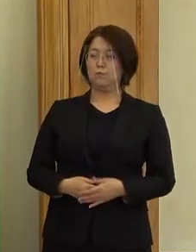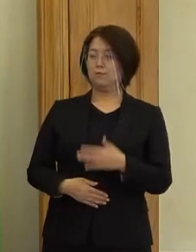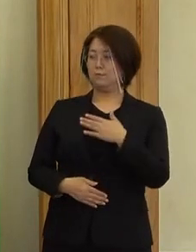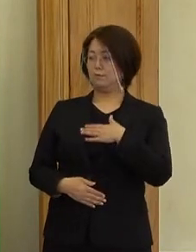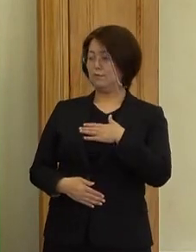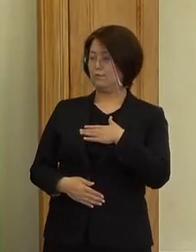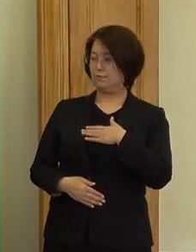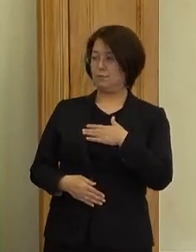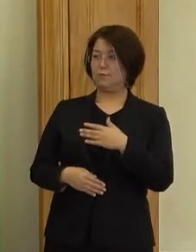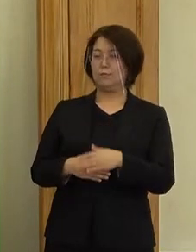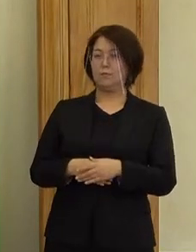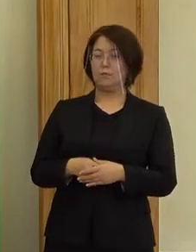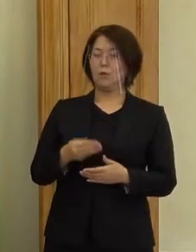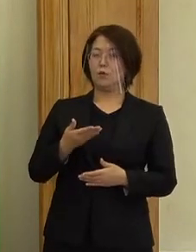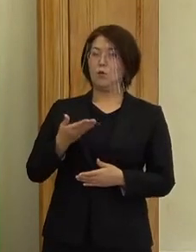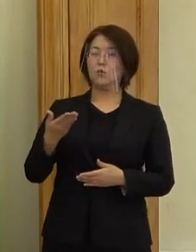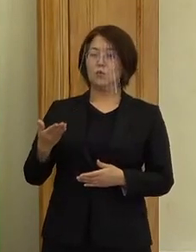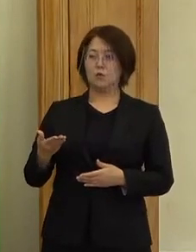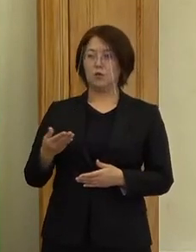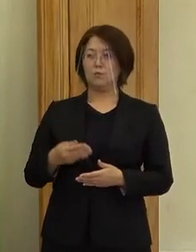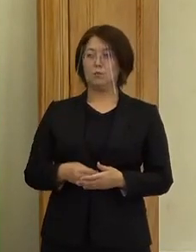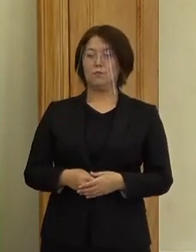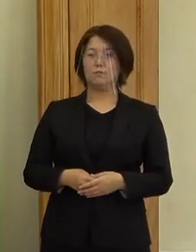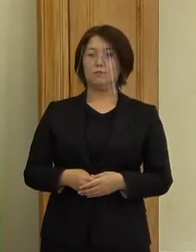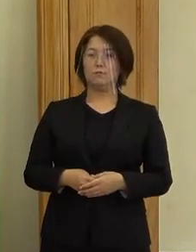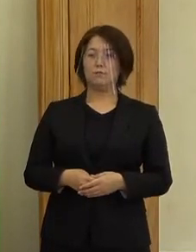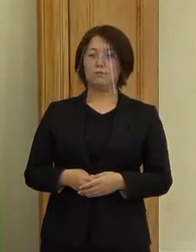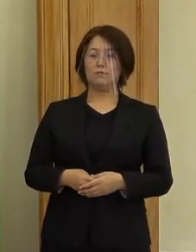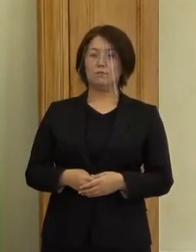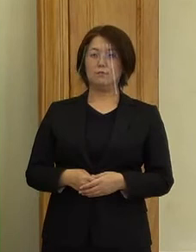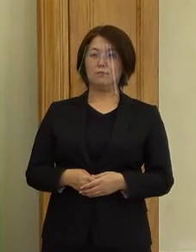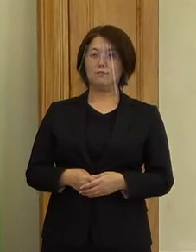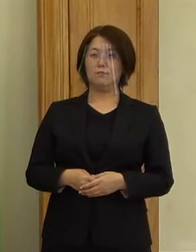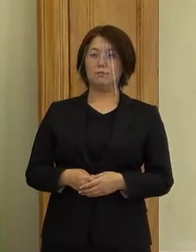わかりました。次なんですが、